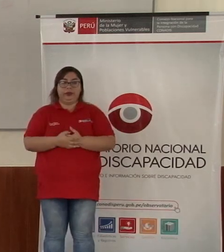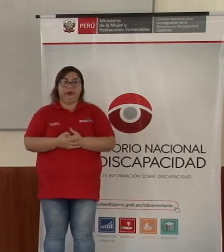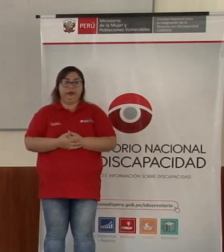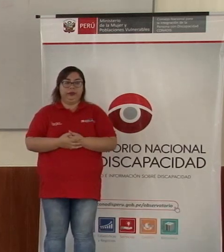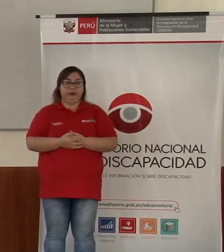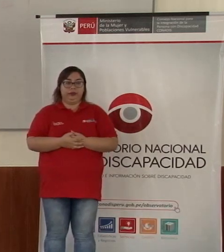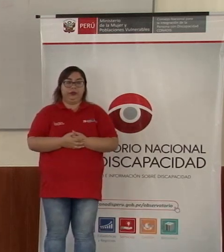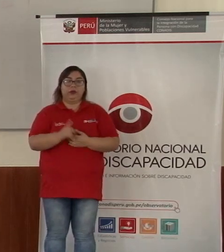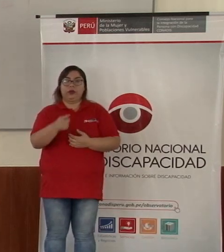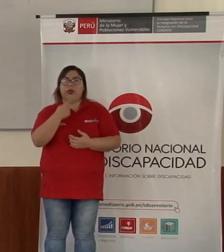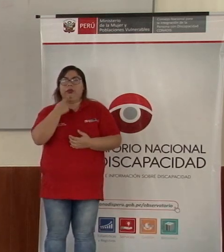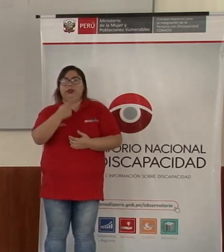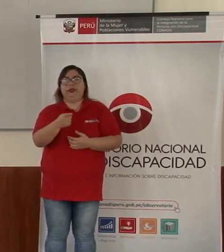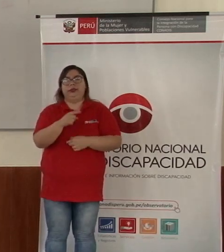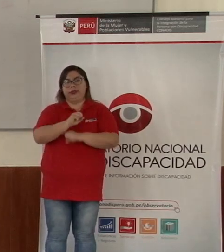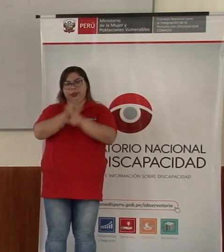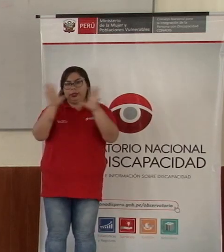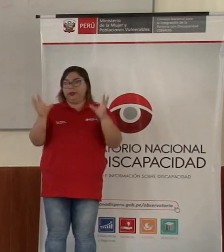Era así de simple.